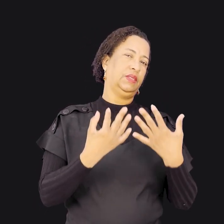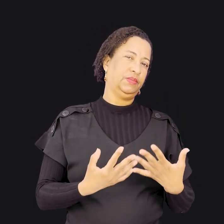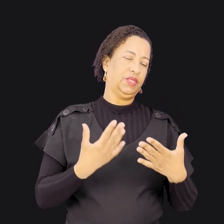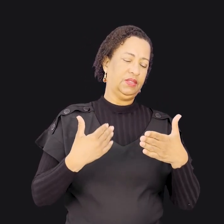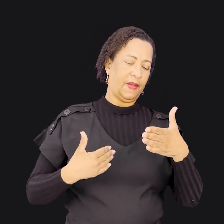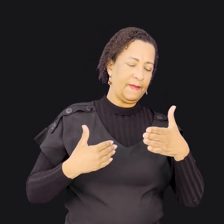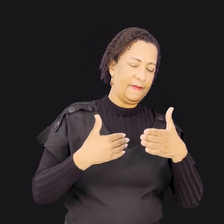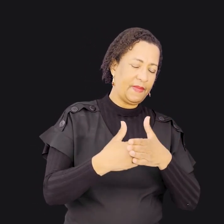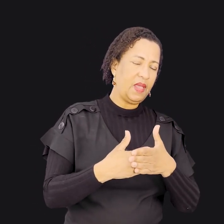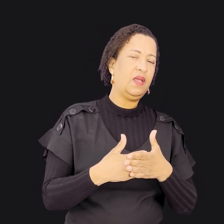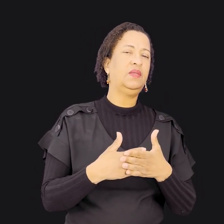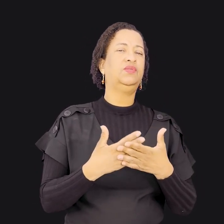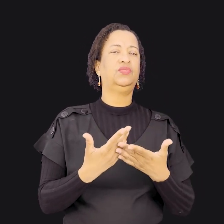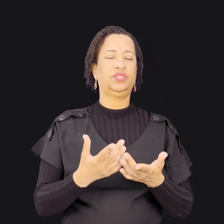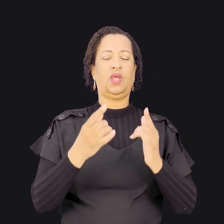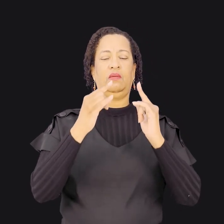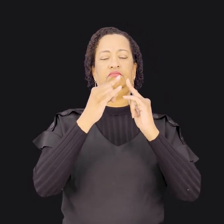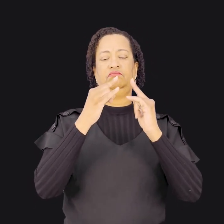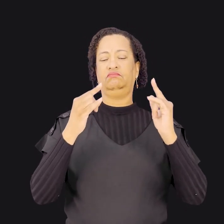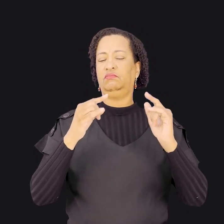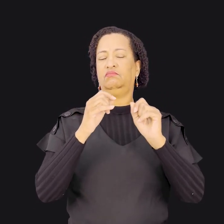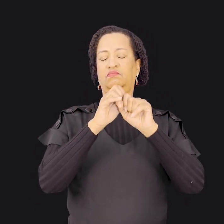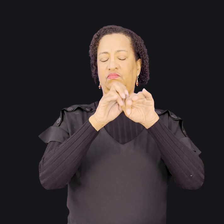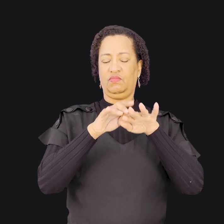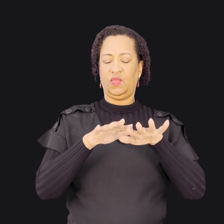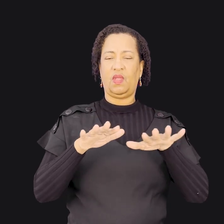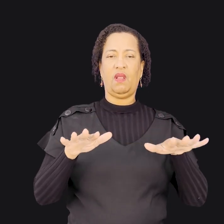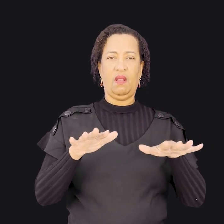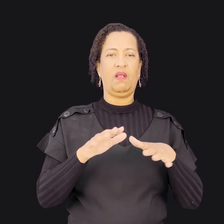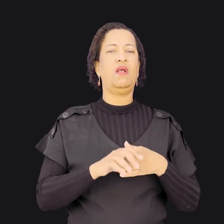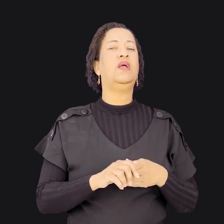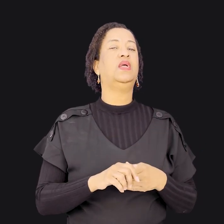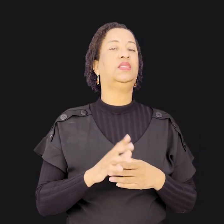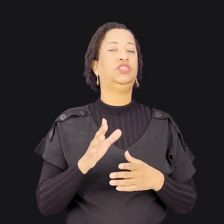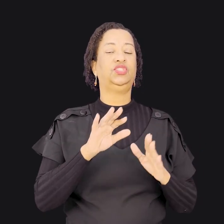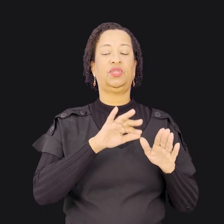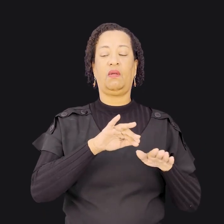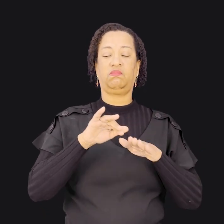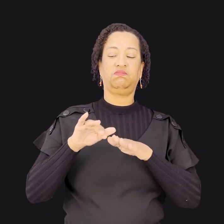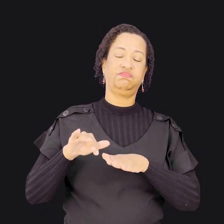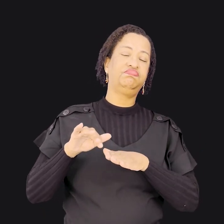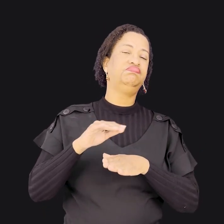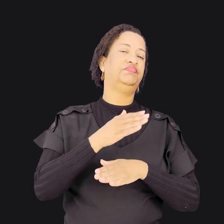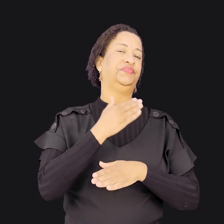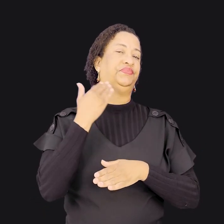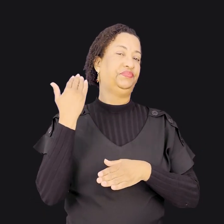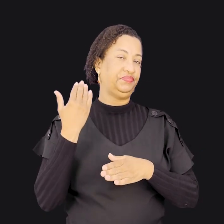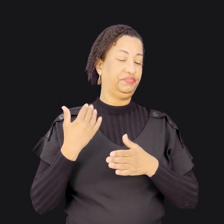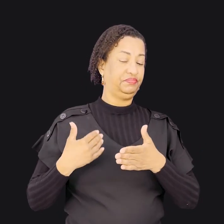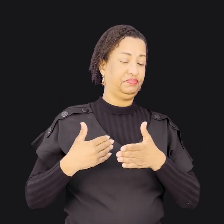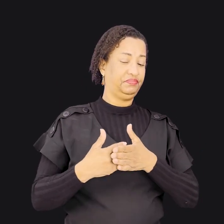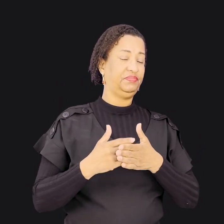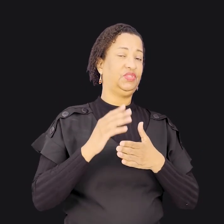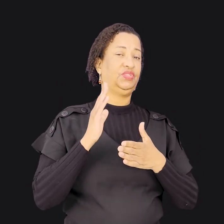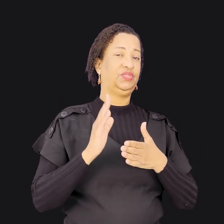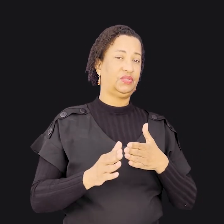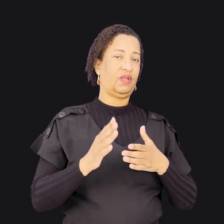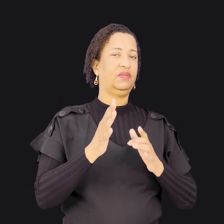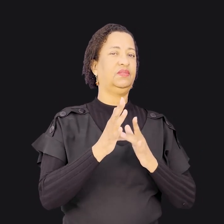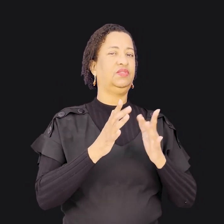está prestes a desarmar seu tabernáculo e colocar de lado sua velha carcaça. Ele ia morrer, como Jesus tinha lhe